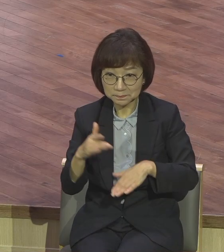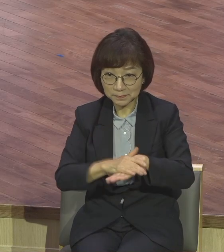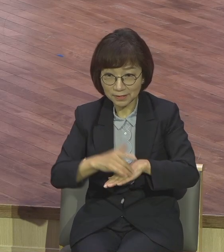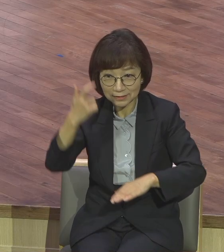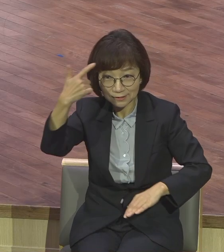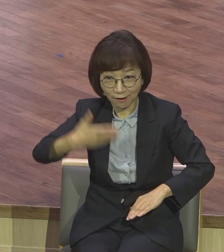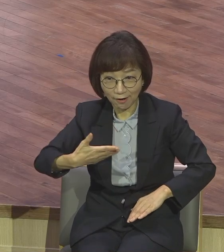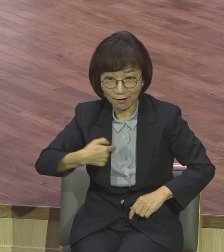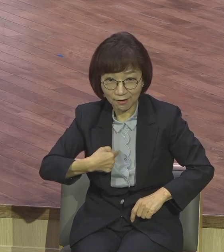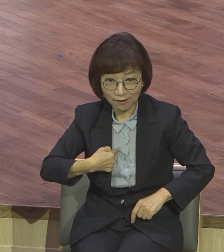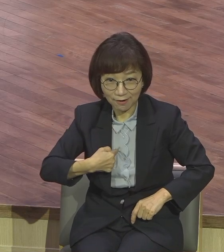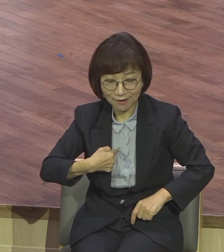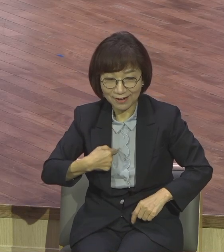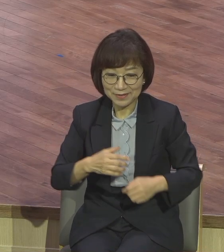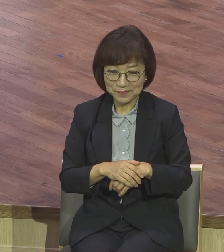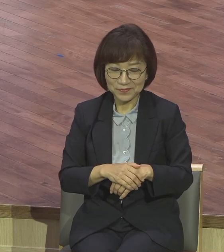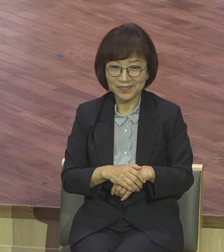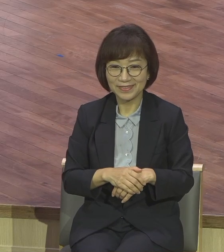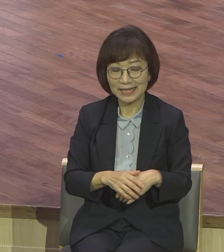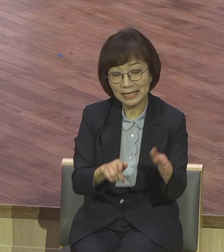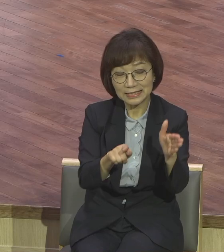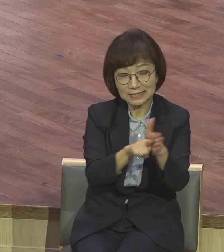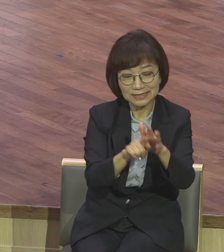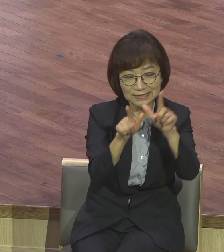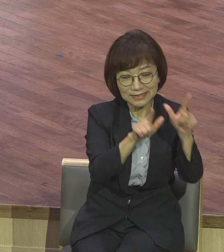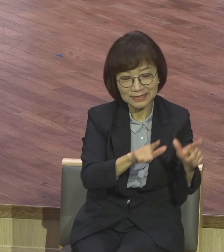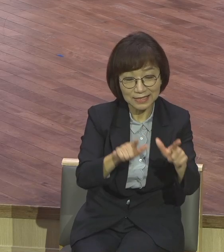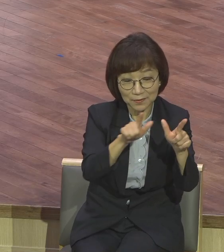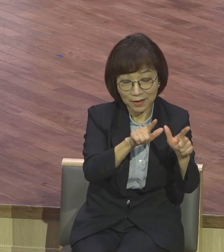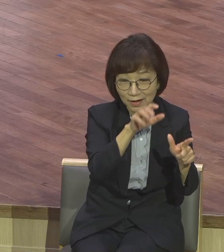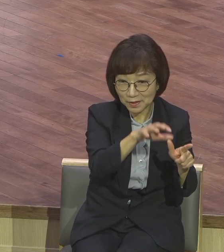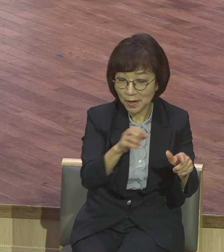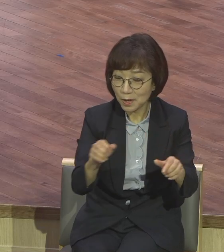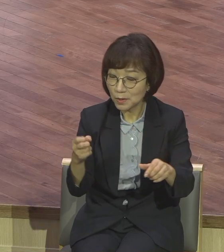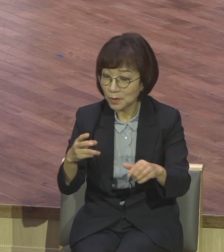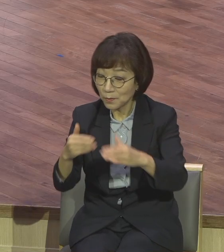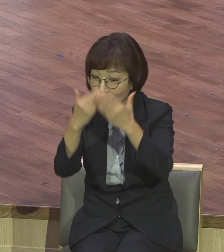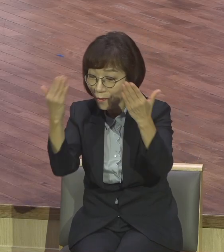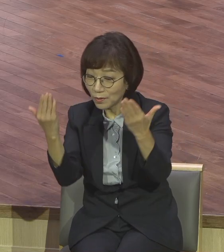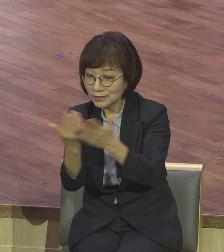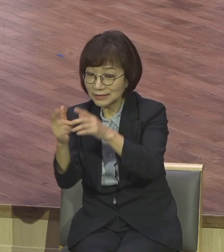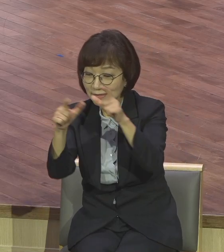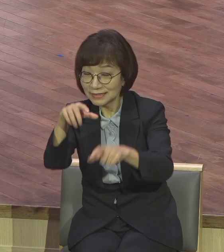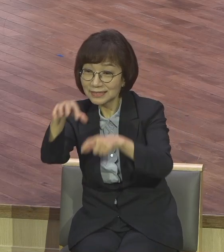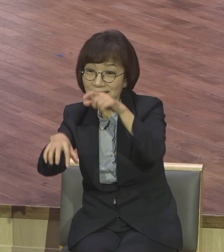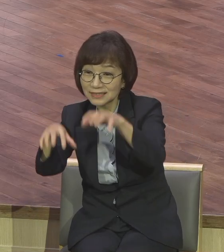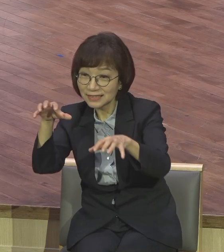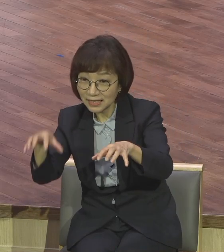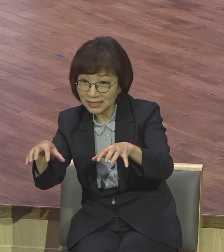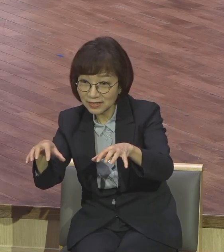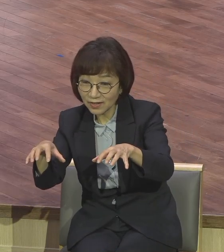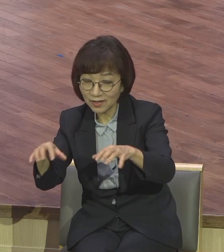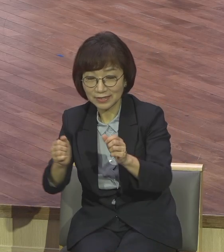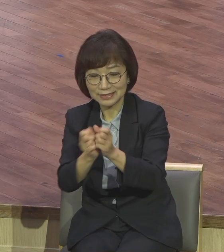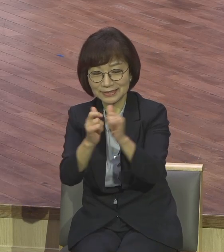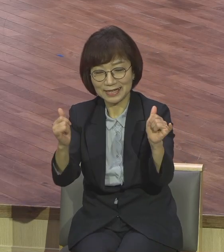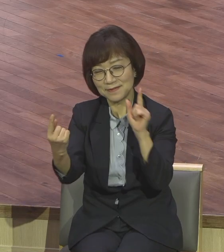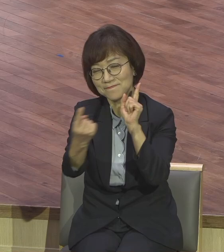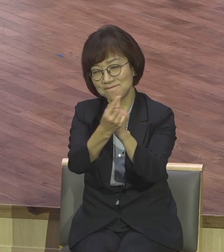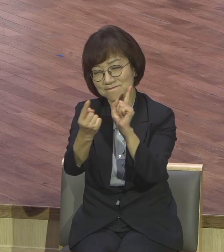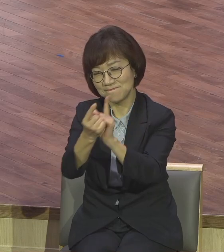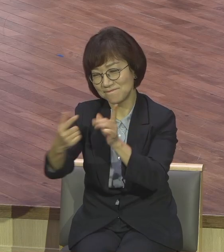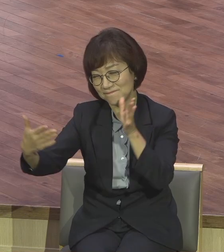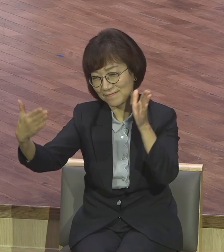신앙생활 하는 데 있어서 뿐만 아니고 모든 삶의 모든 현장 속에서 여러분이 모든 인간관계